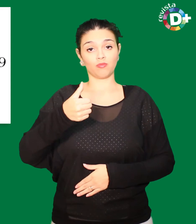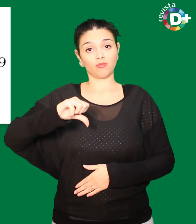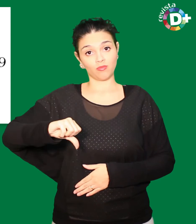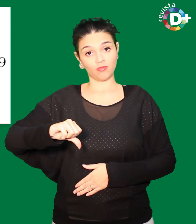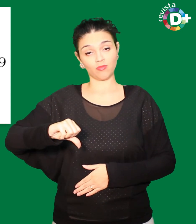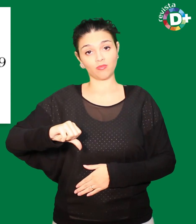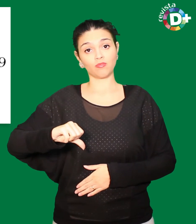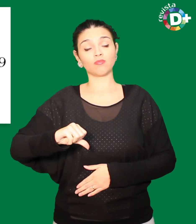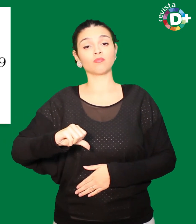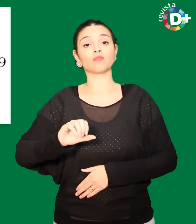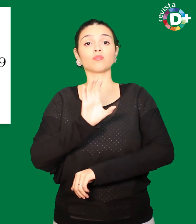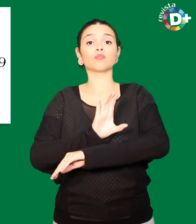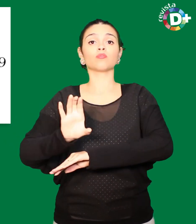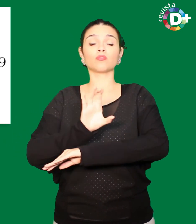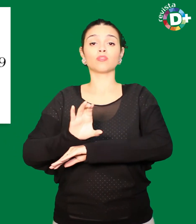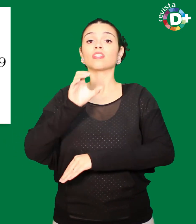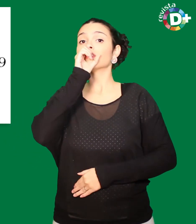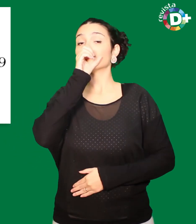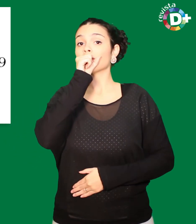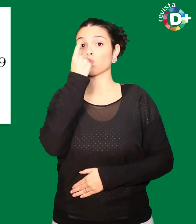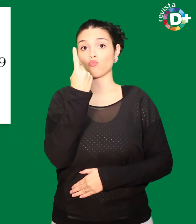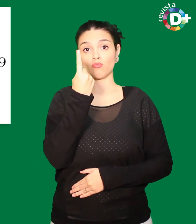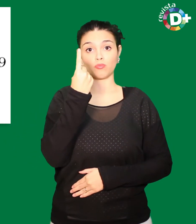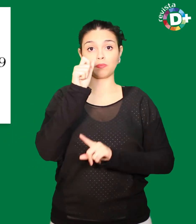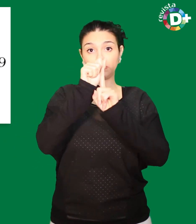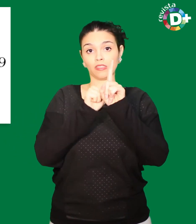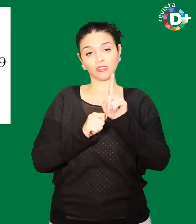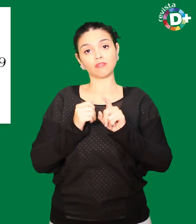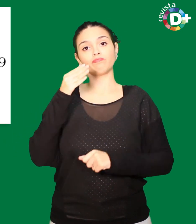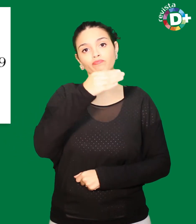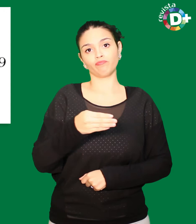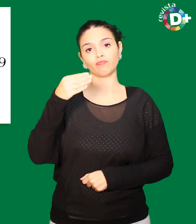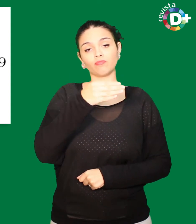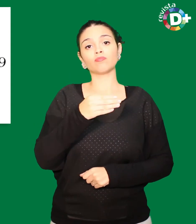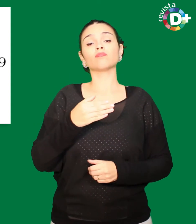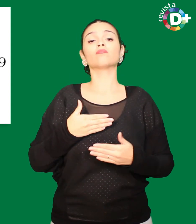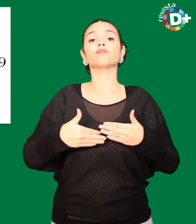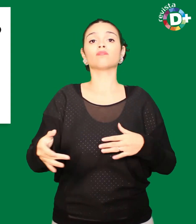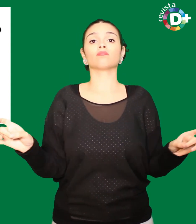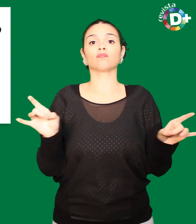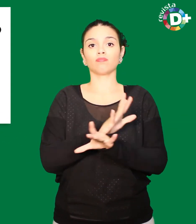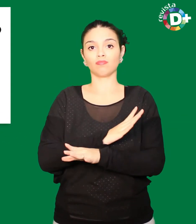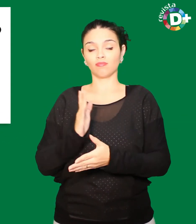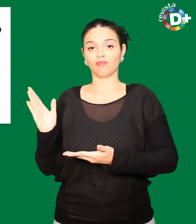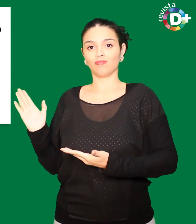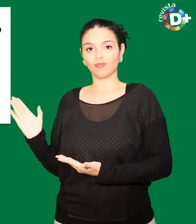19 de janeiro de 2019, sendo ministrado em um sábado por mês. Término: 21 de setembro de 2019. Carga